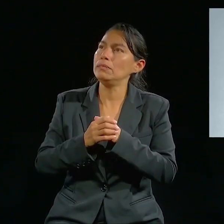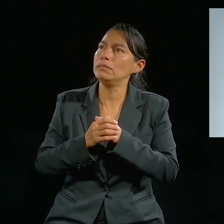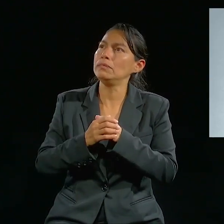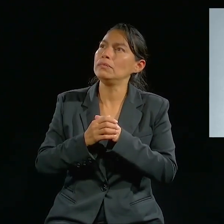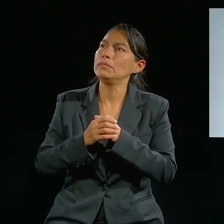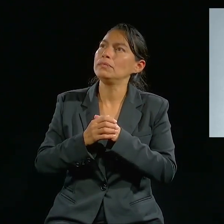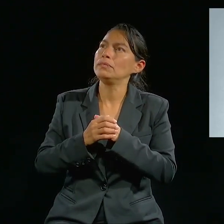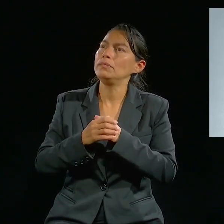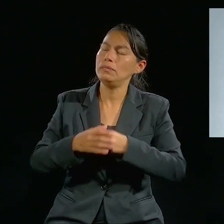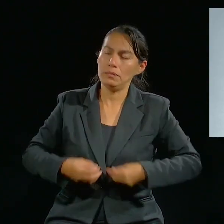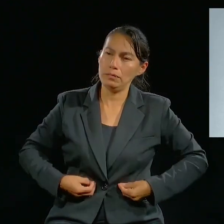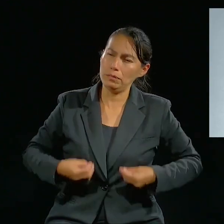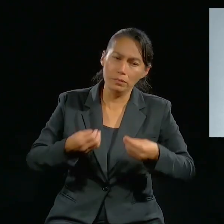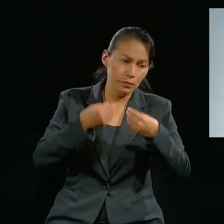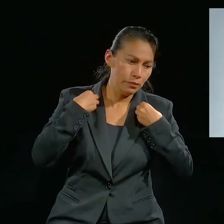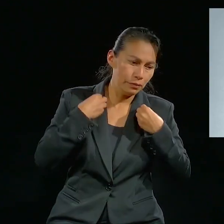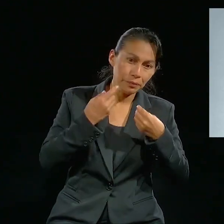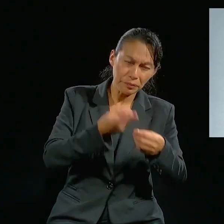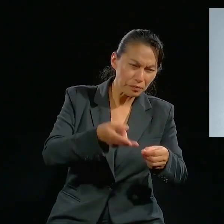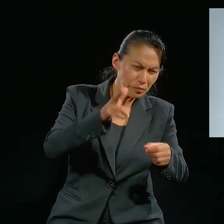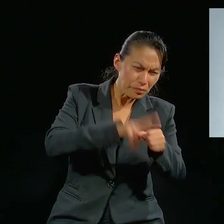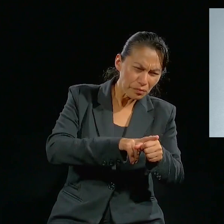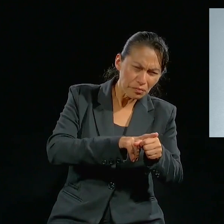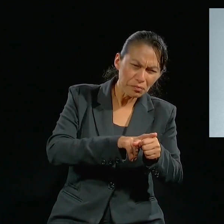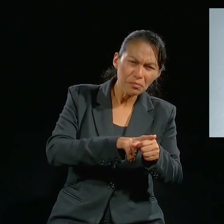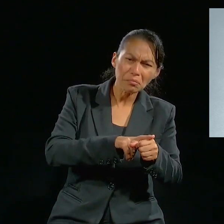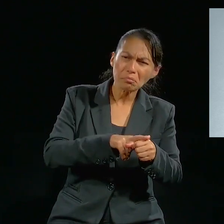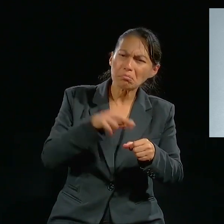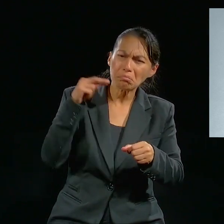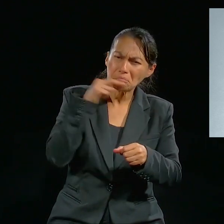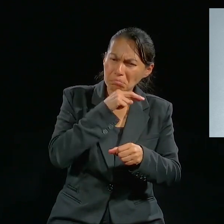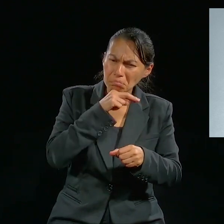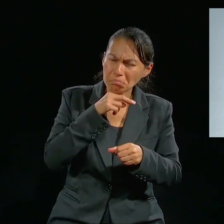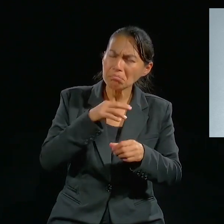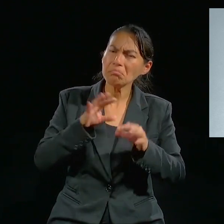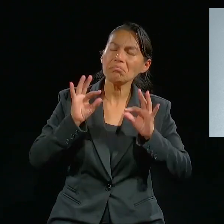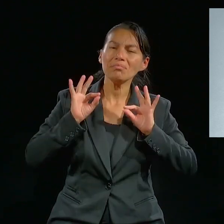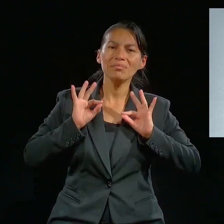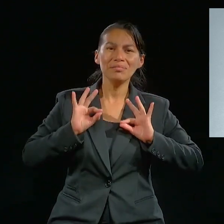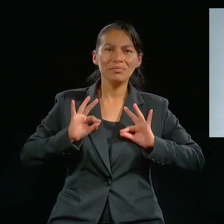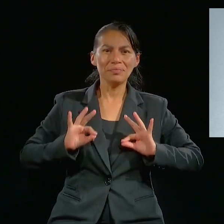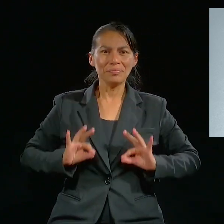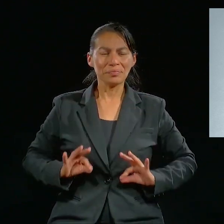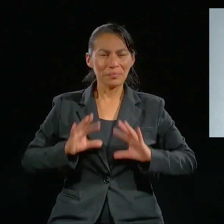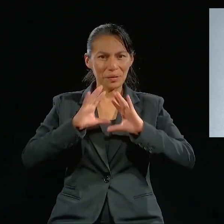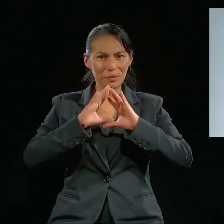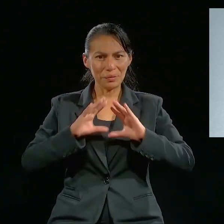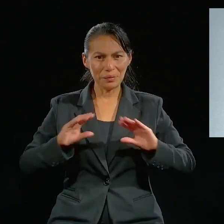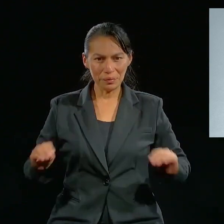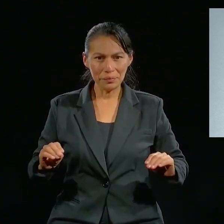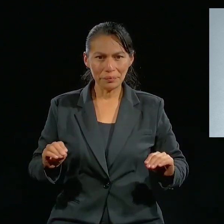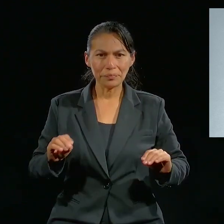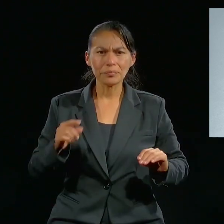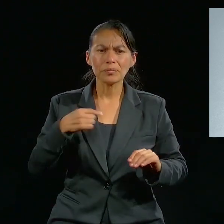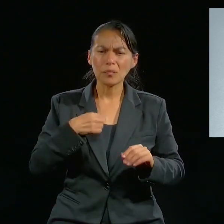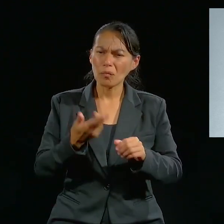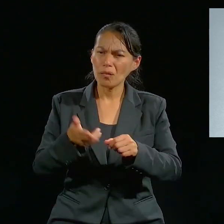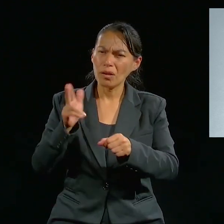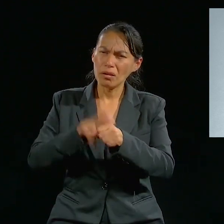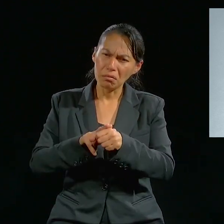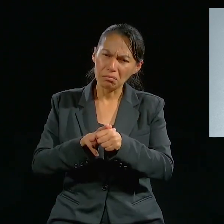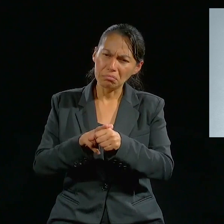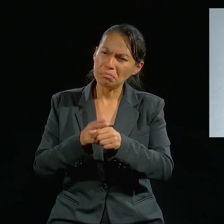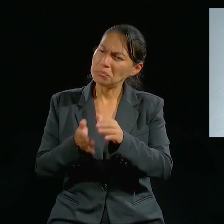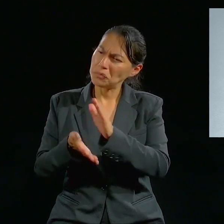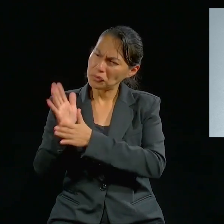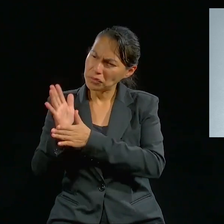la recuperación en el hospital fue progresiva fue muy rápido también salí del hospital quedé